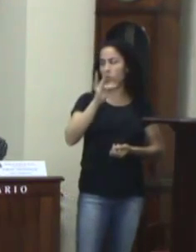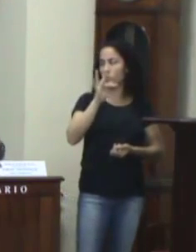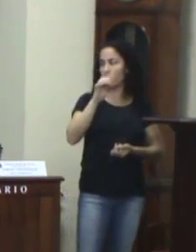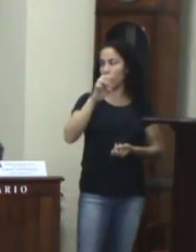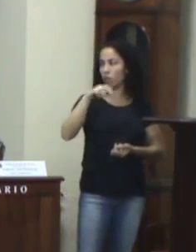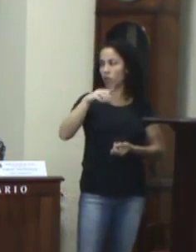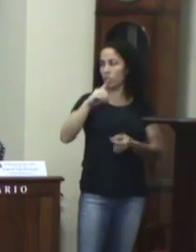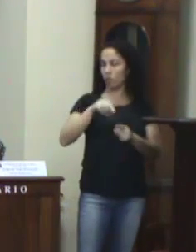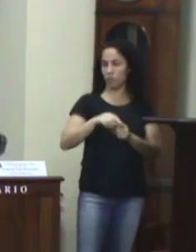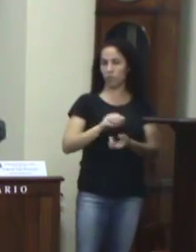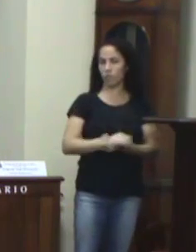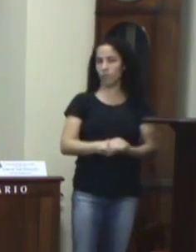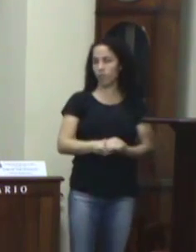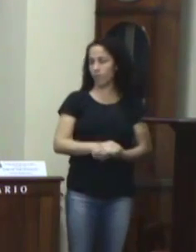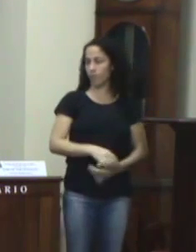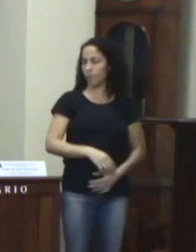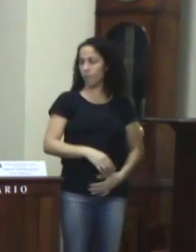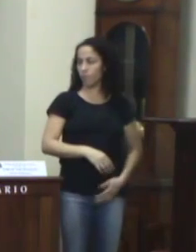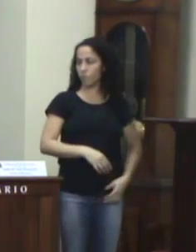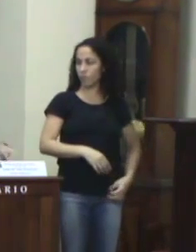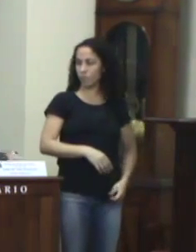prefeito.